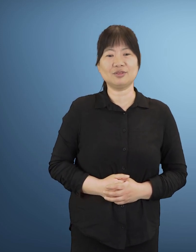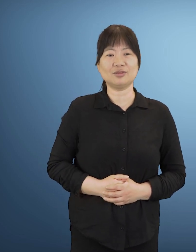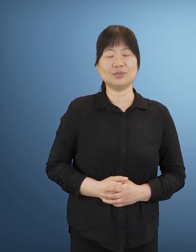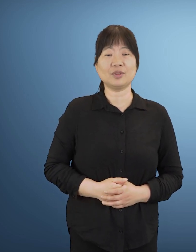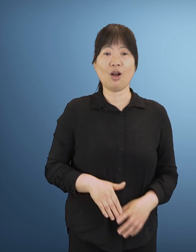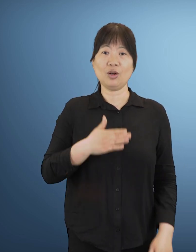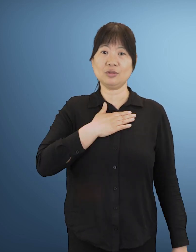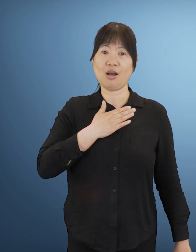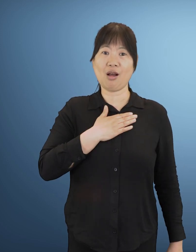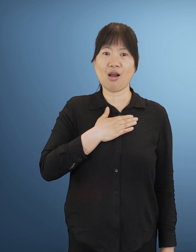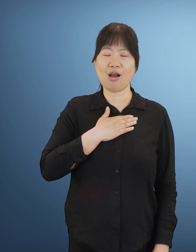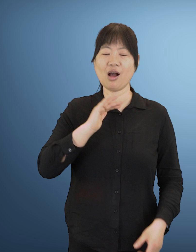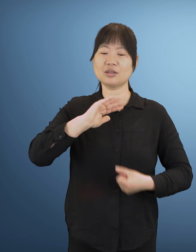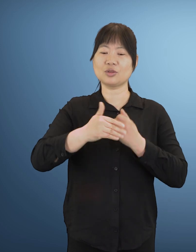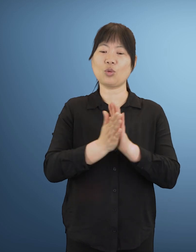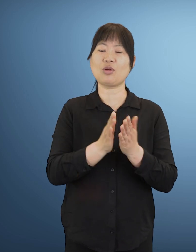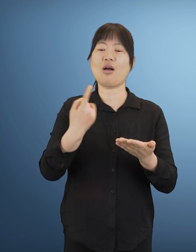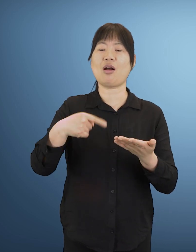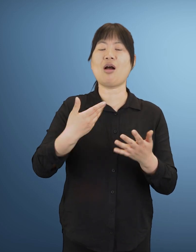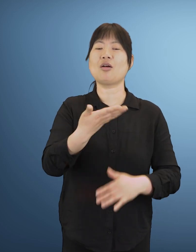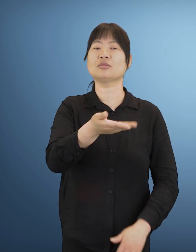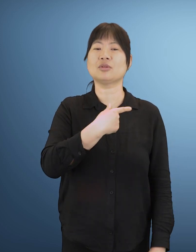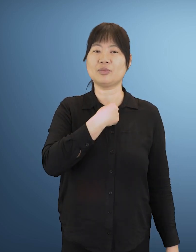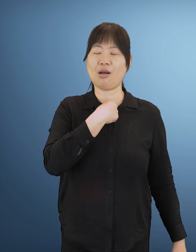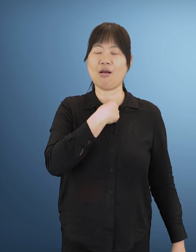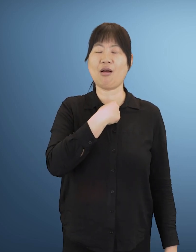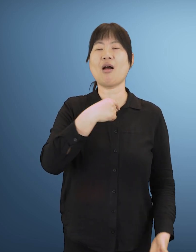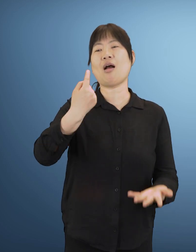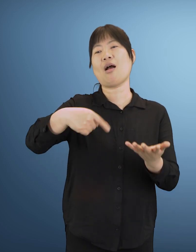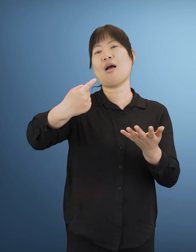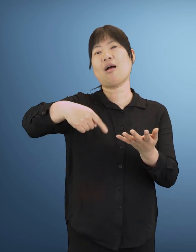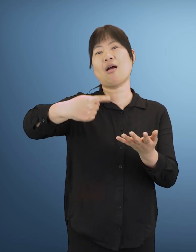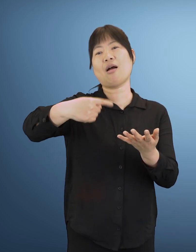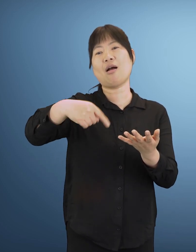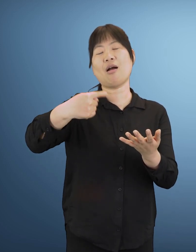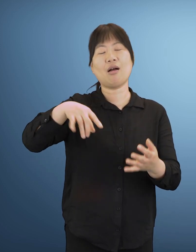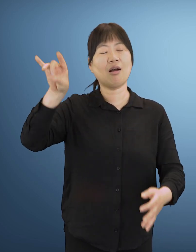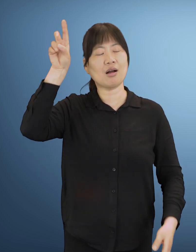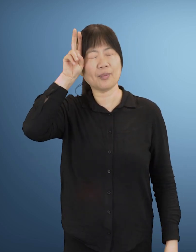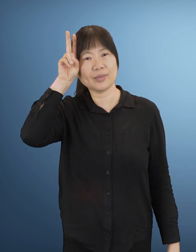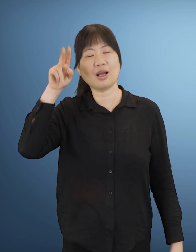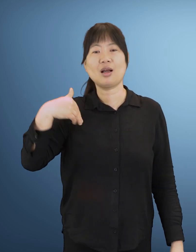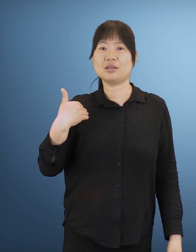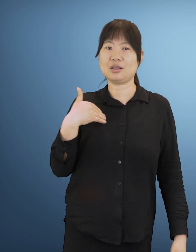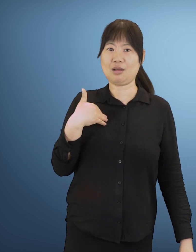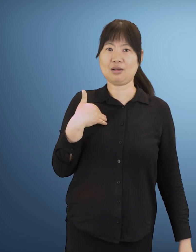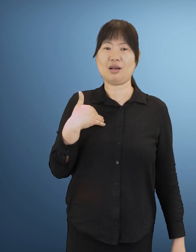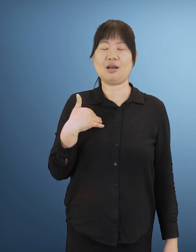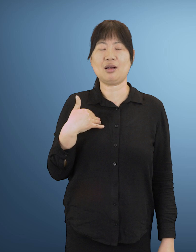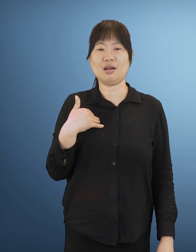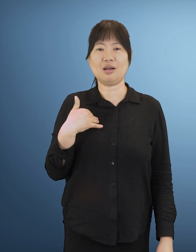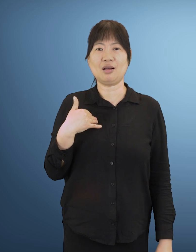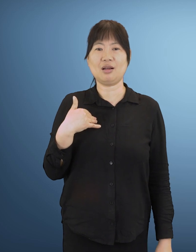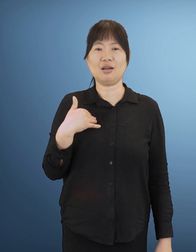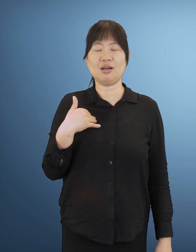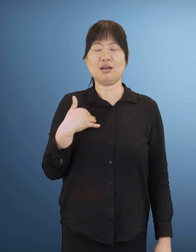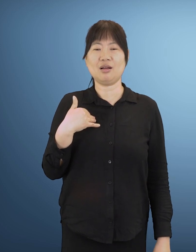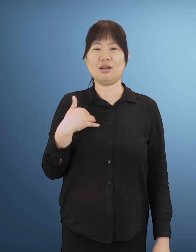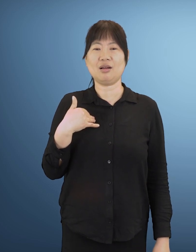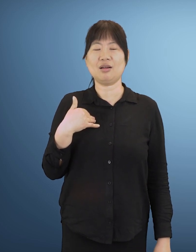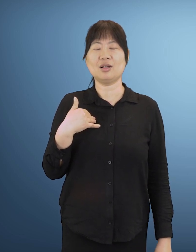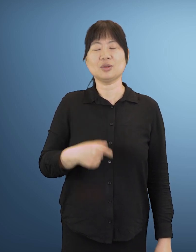뭐 자기가 성경을 가르치겠다고 또 앞에 서서 가르치더니 뜬금없이 갑자기 자기가